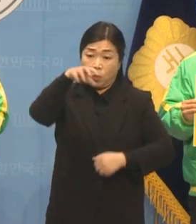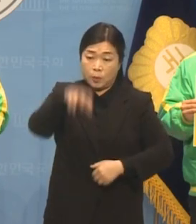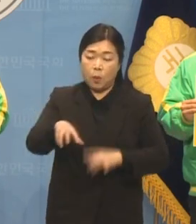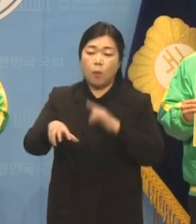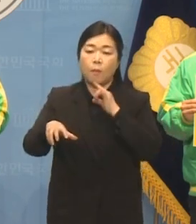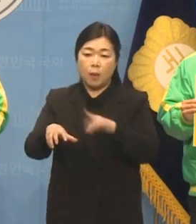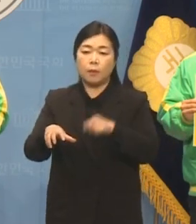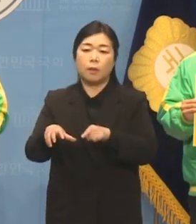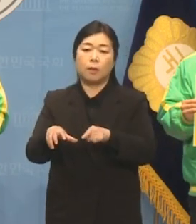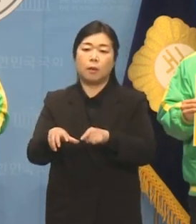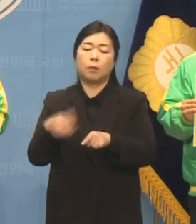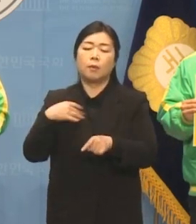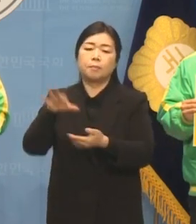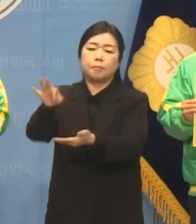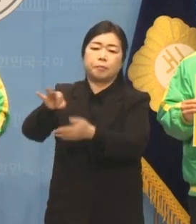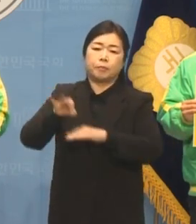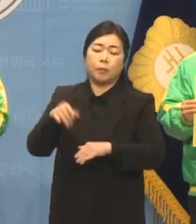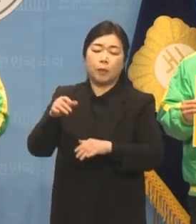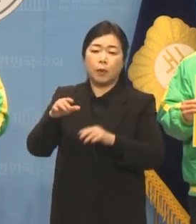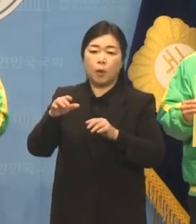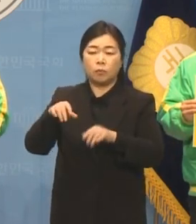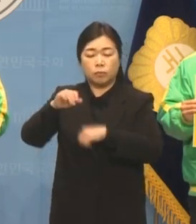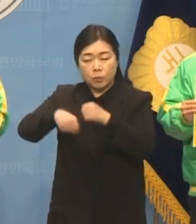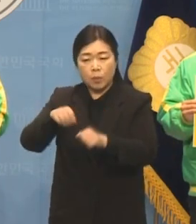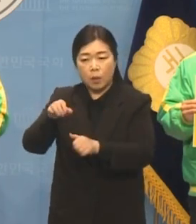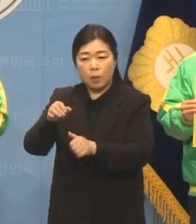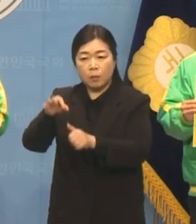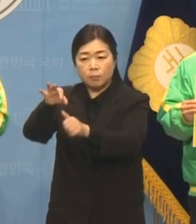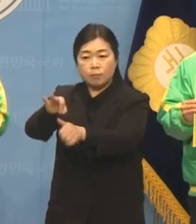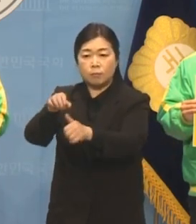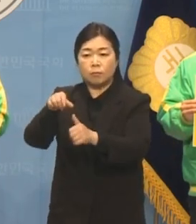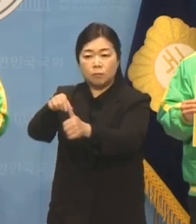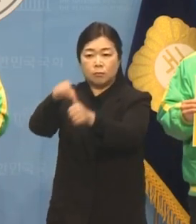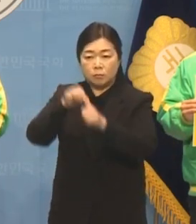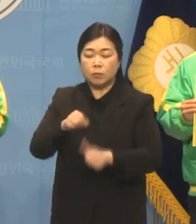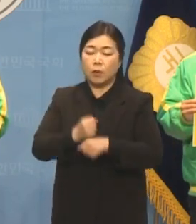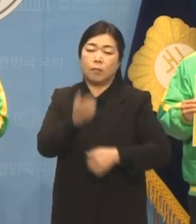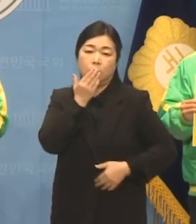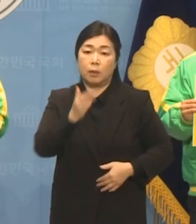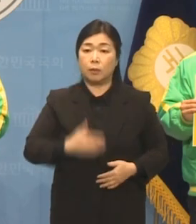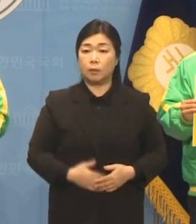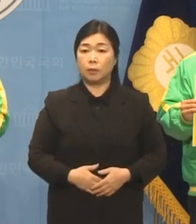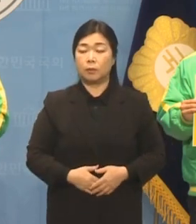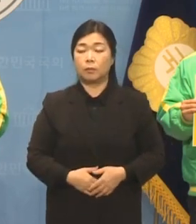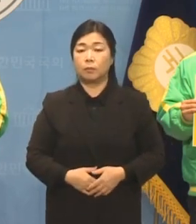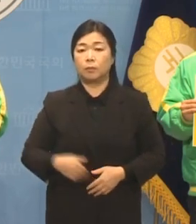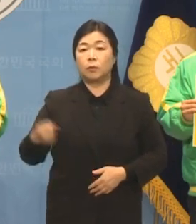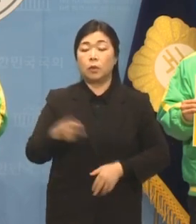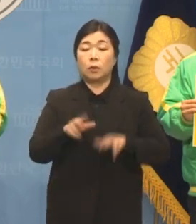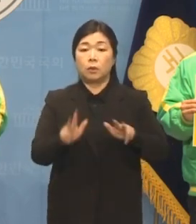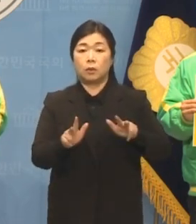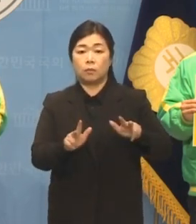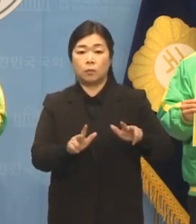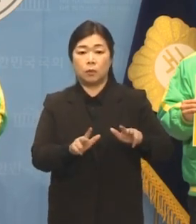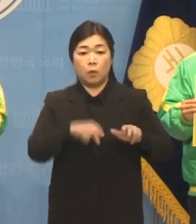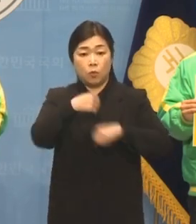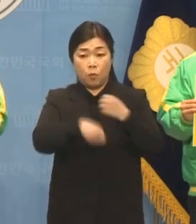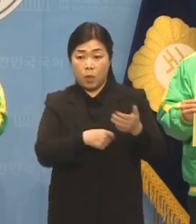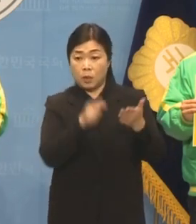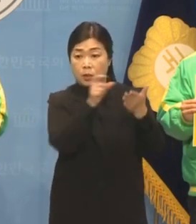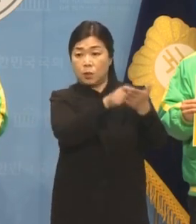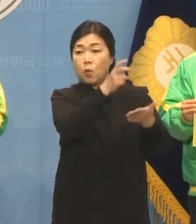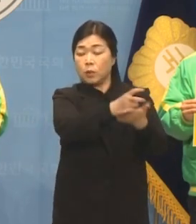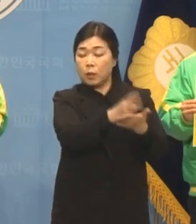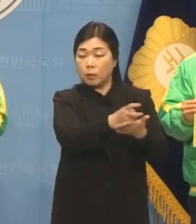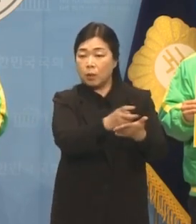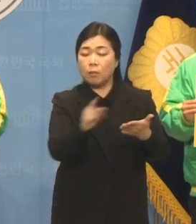수 있도록 하겠습니다. 또한 유명무실한 현행 동물 등록제를 강화하여 반려동물을 입양했을 때